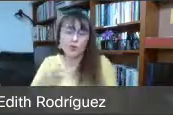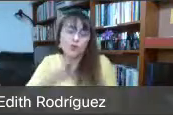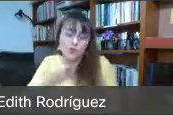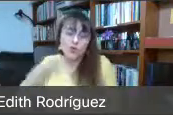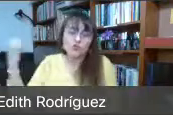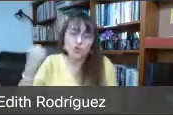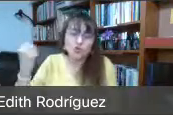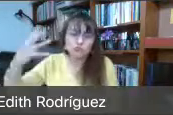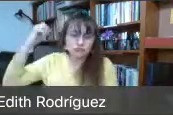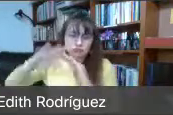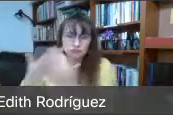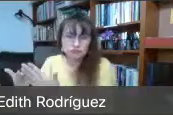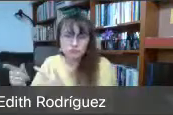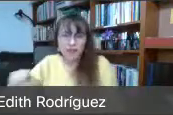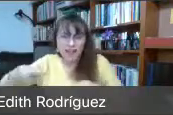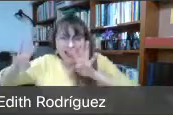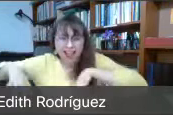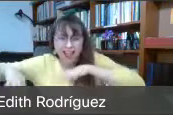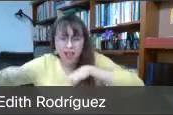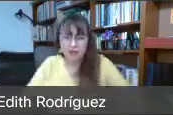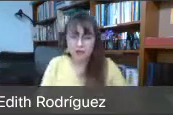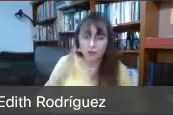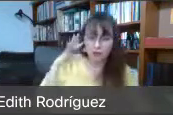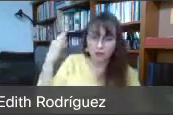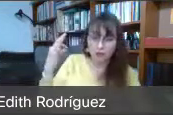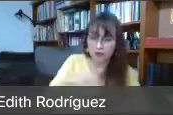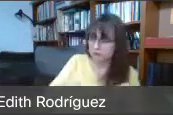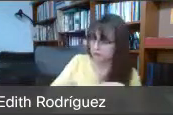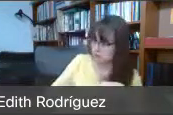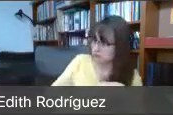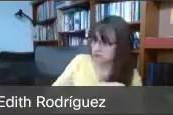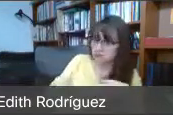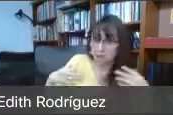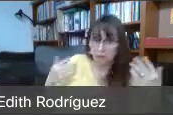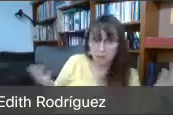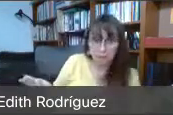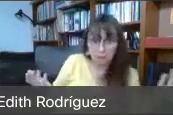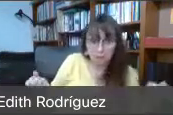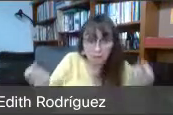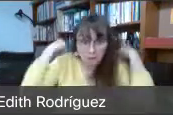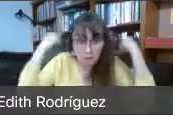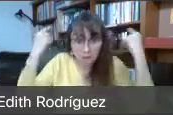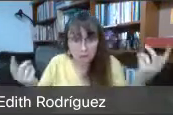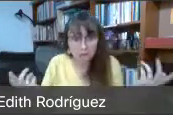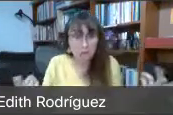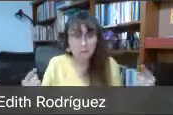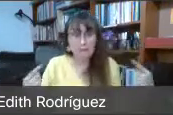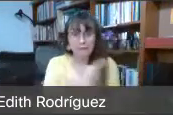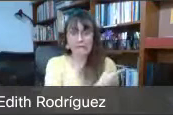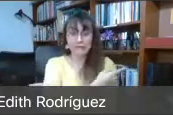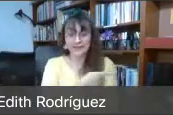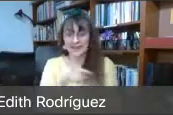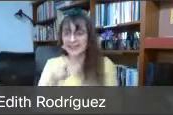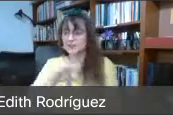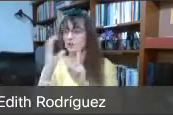o la lengua oral es muy distinto a lo que nosotros como personas sordas interpretamos como cultura. A veces los oyentes se ríen de